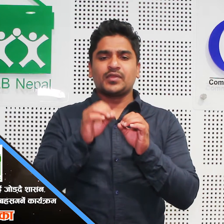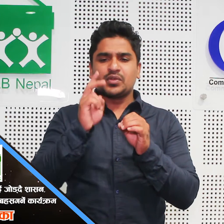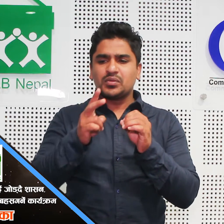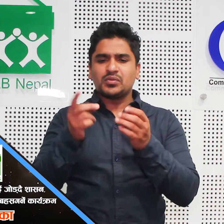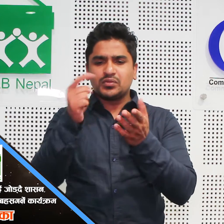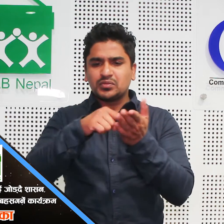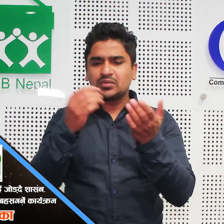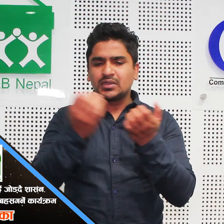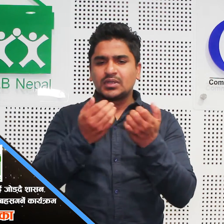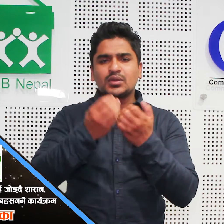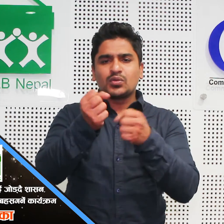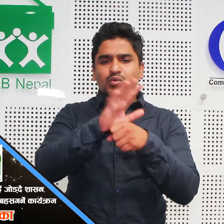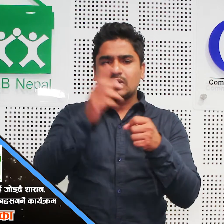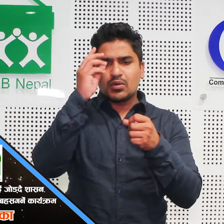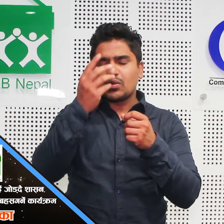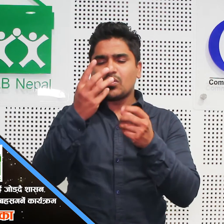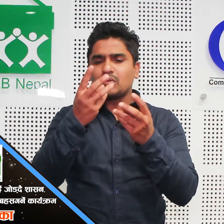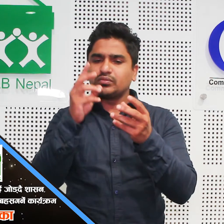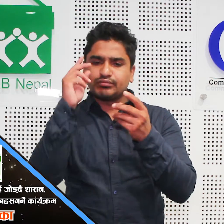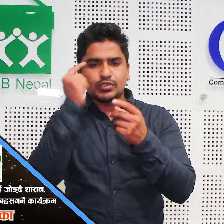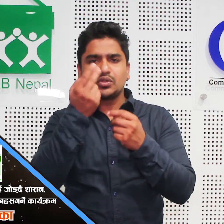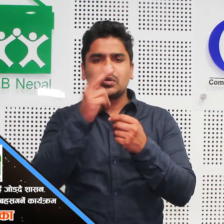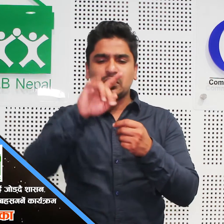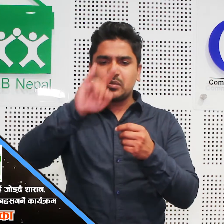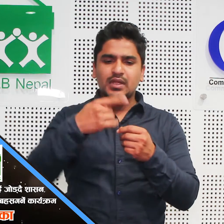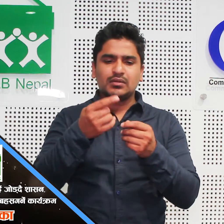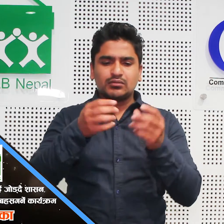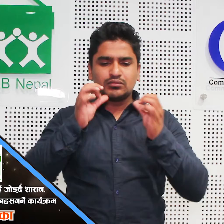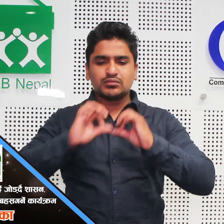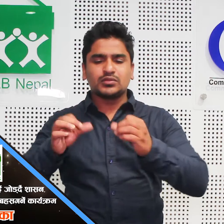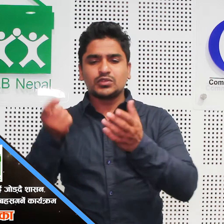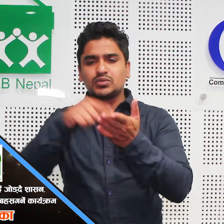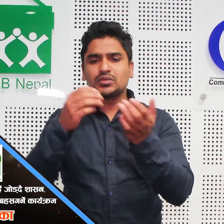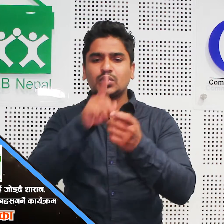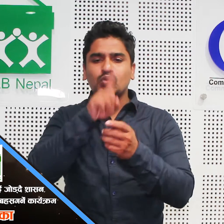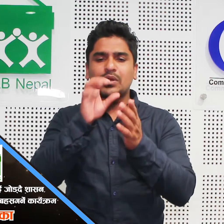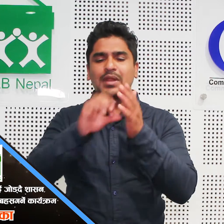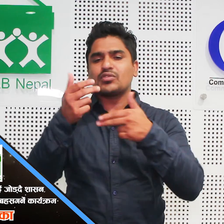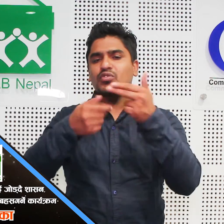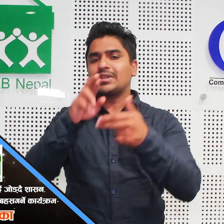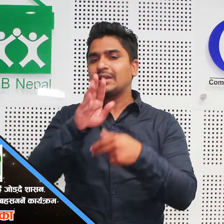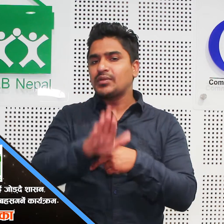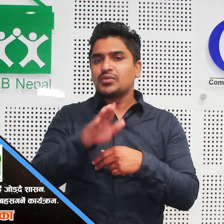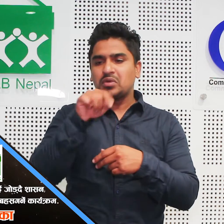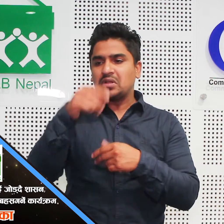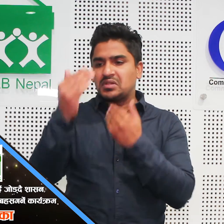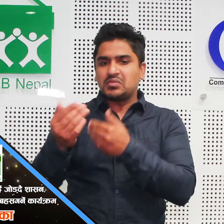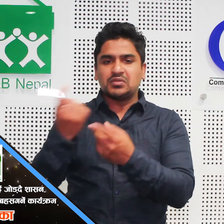यसो कोरोना सहज भयो, त्यही कारणले फेरि अब सुचारू गरेर कुखुरा पालन चलाउँदैछु। अहिलेसम्म सोधपुछ पनि गर्न आएको छैन,